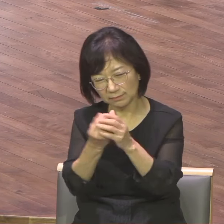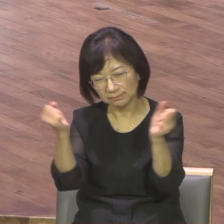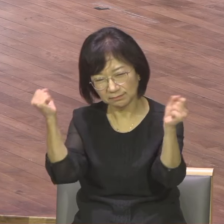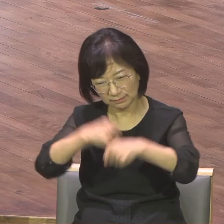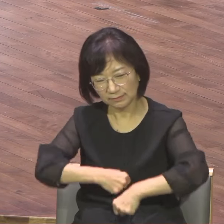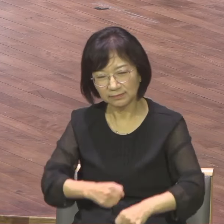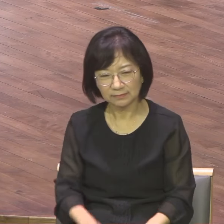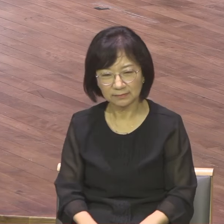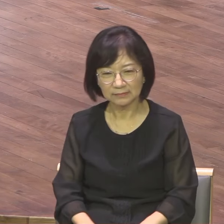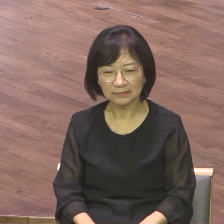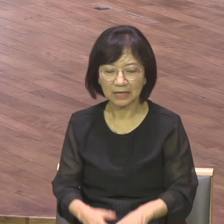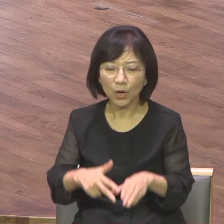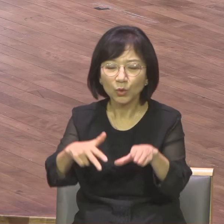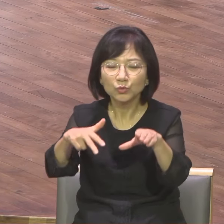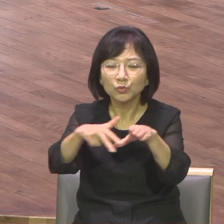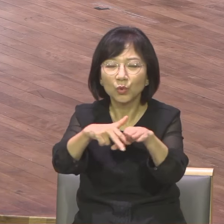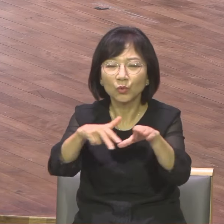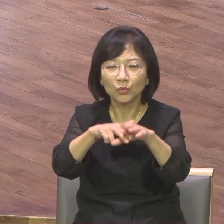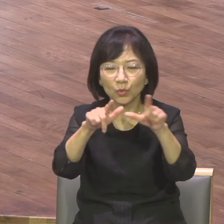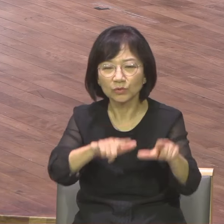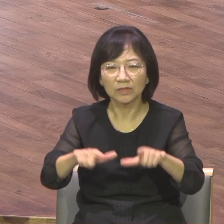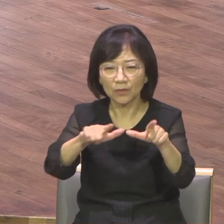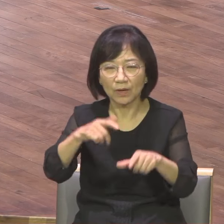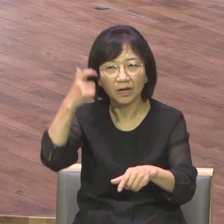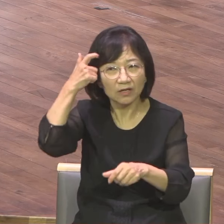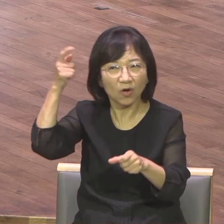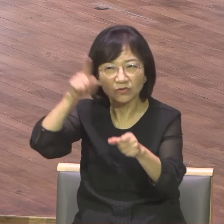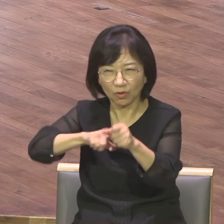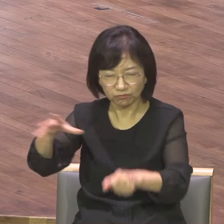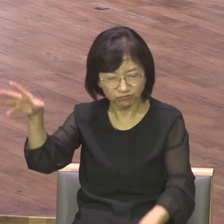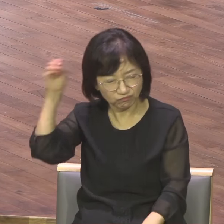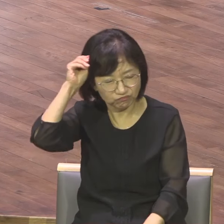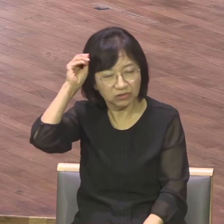종교생활, 감각 없는 영적 문둥이들.